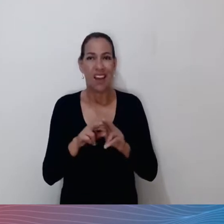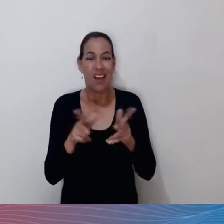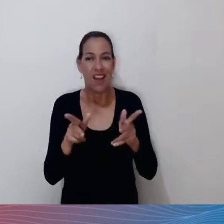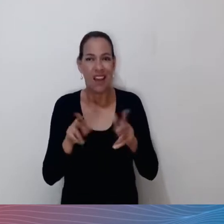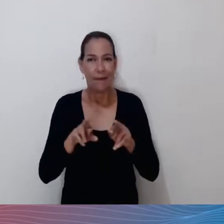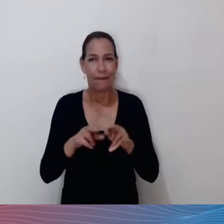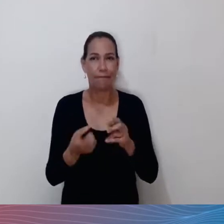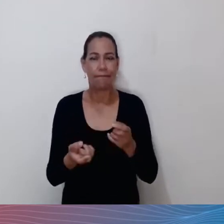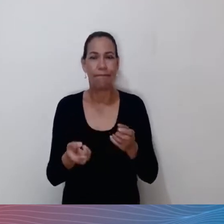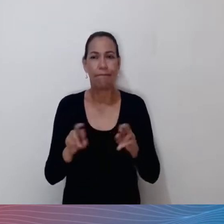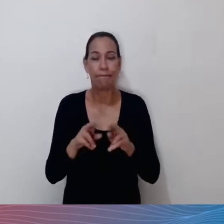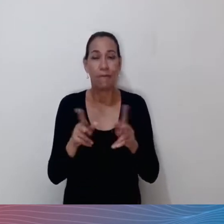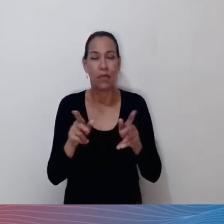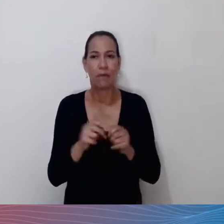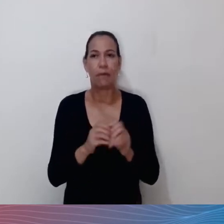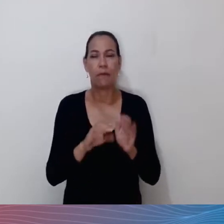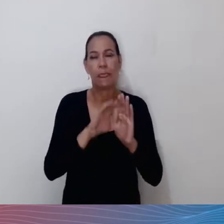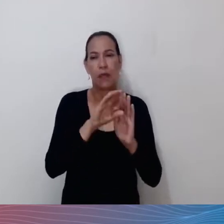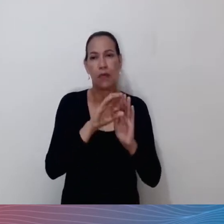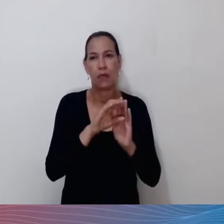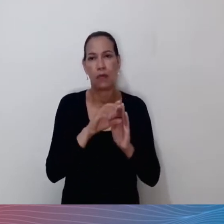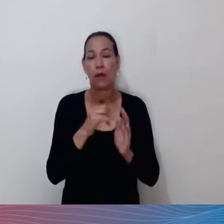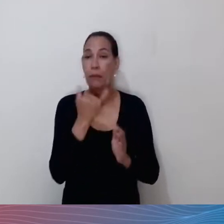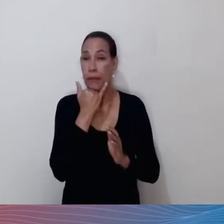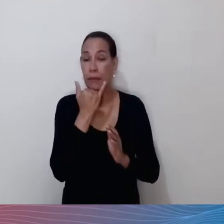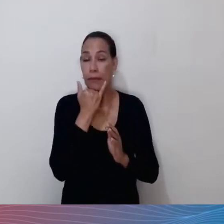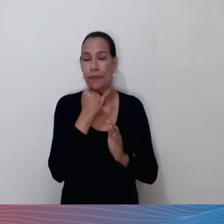12, versículo 6. Capítulo 12,